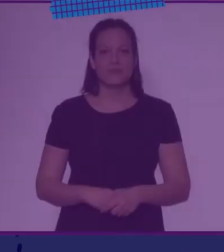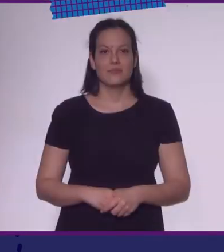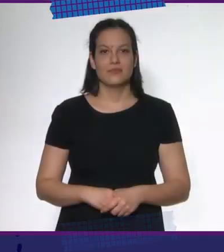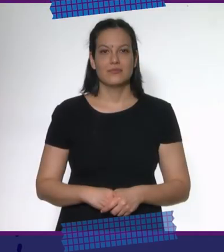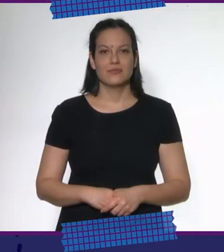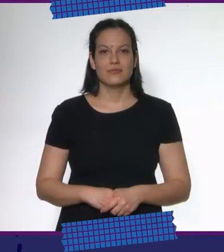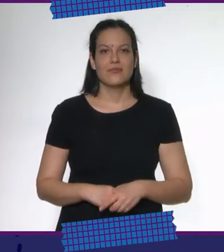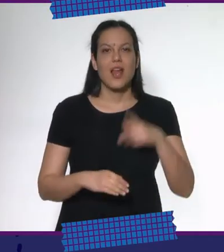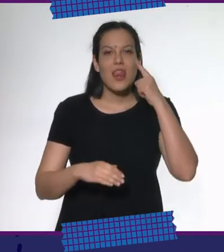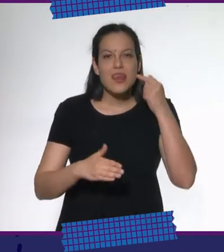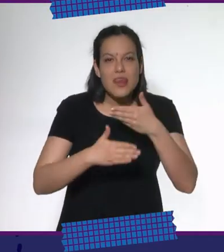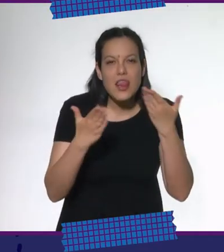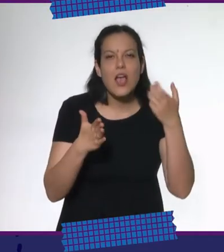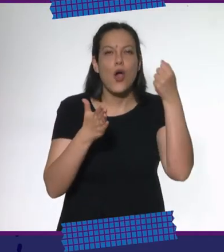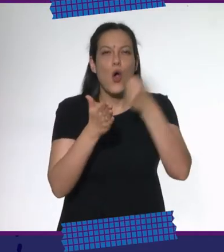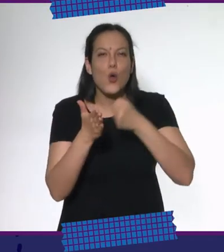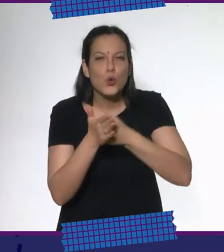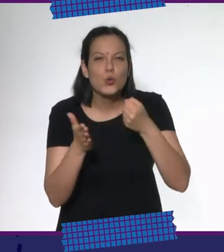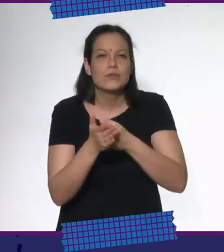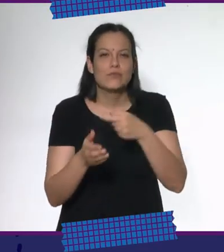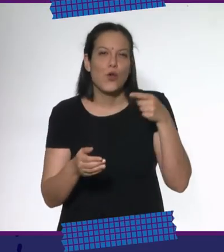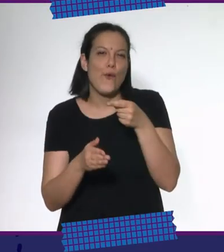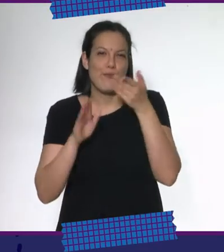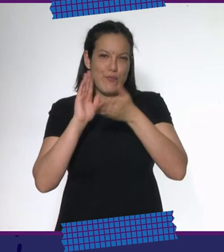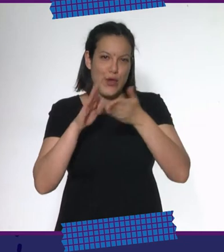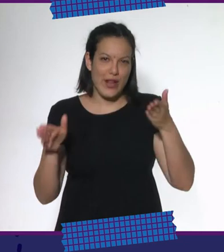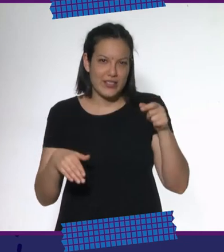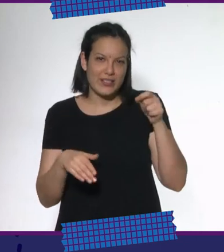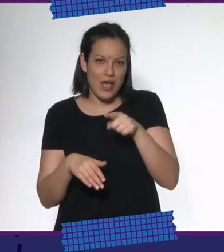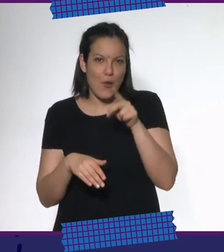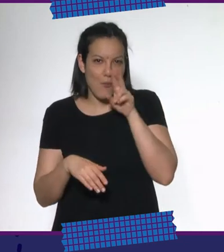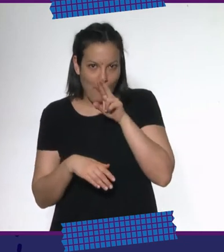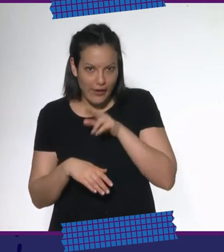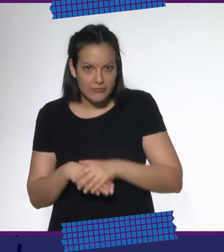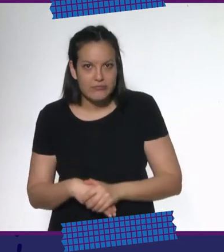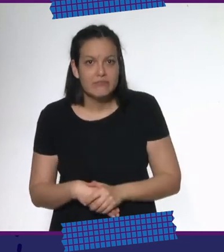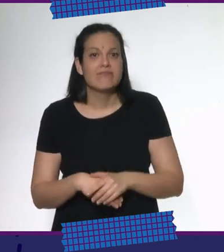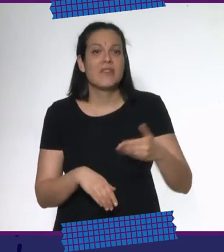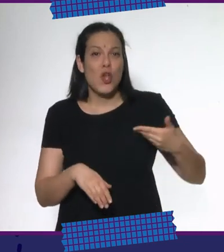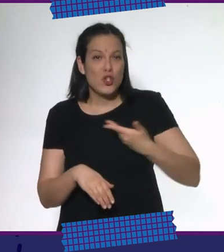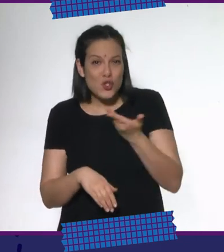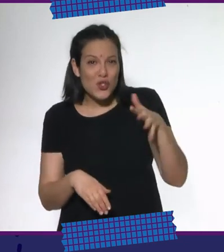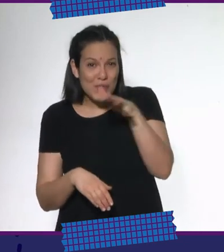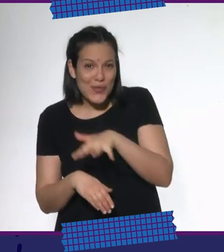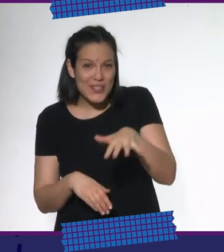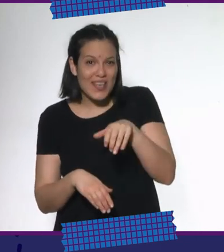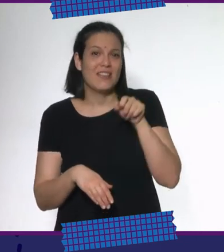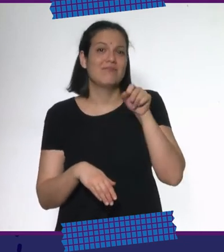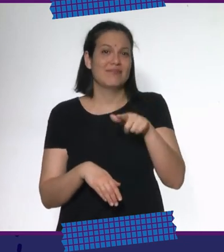Día de lucha contra la violencia hacia la mujer. En nuestra sociedad, las formas de violencia son